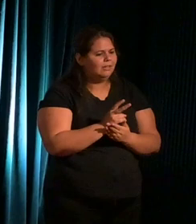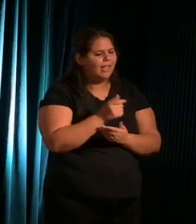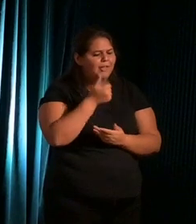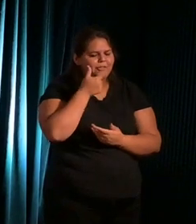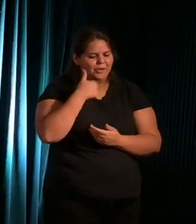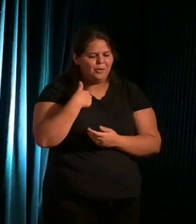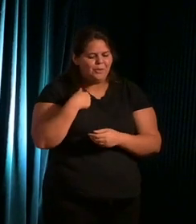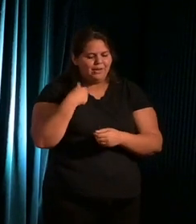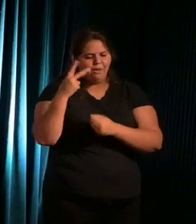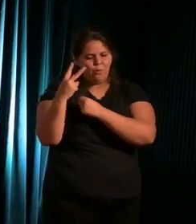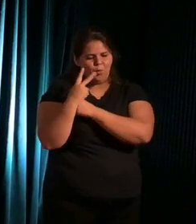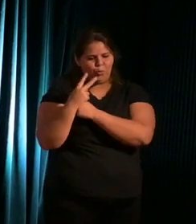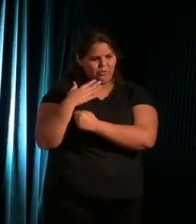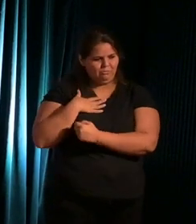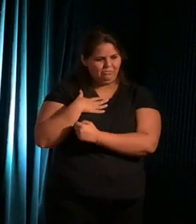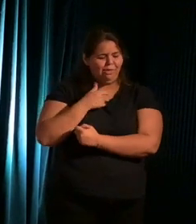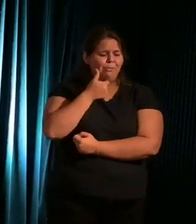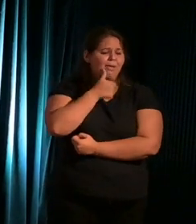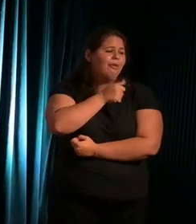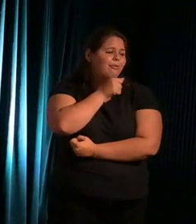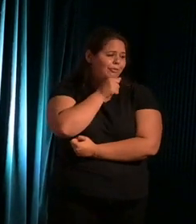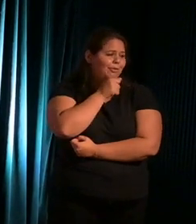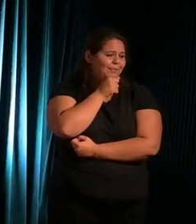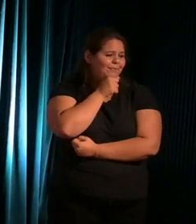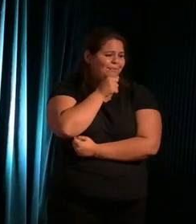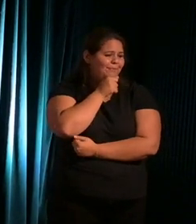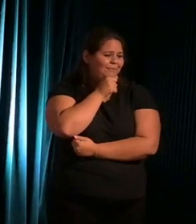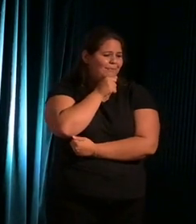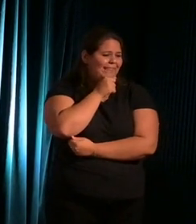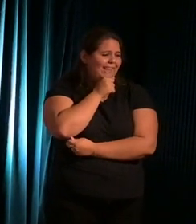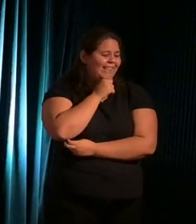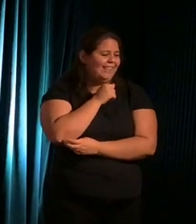vó, né? Eu fui aquele que sempre